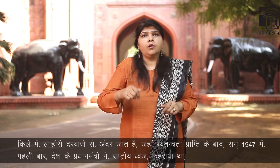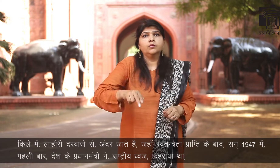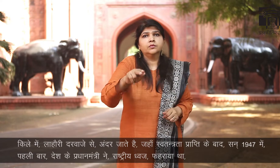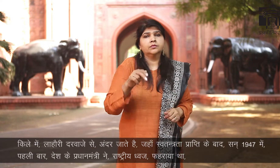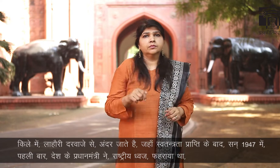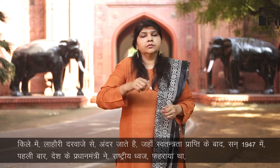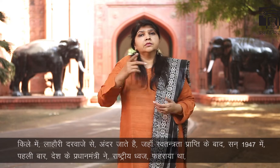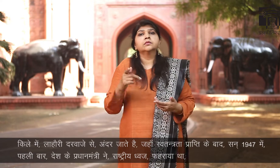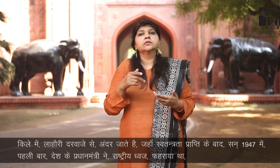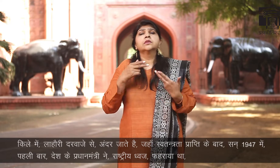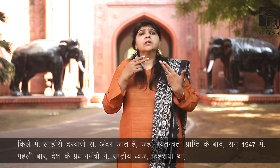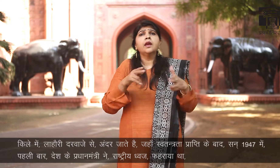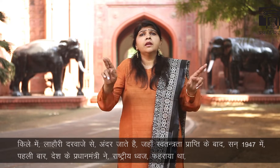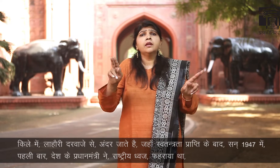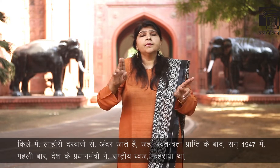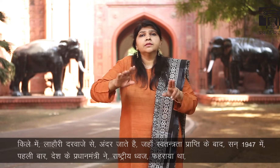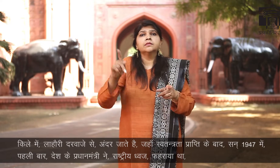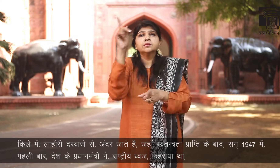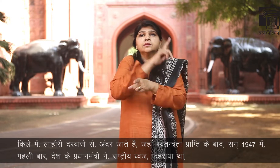जहां स्वतंत्रता प्राप्ति के बाद